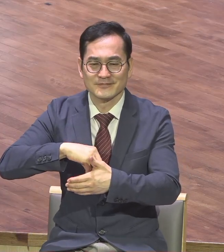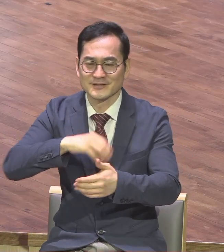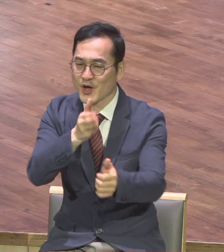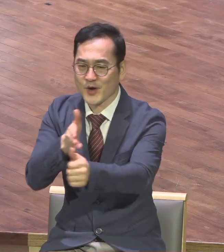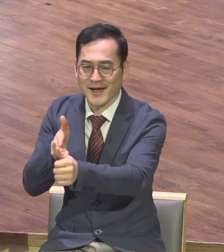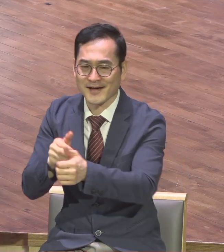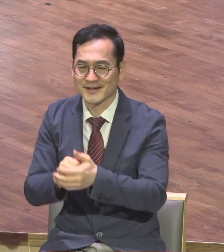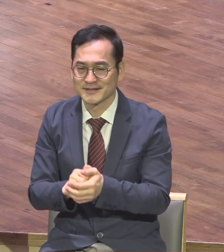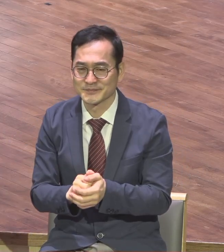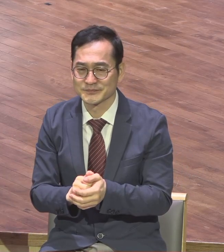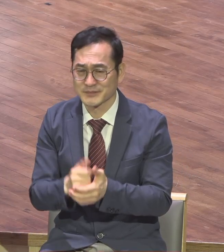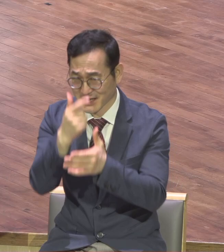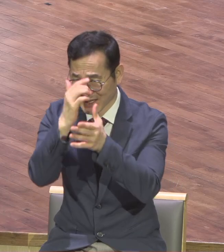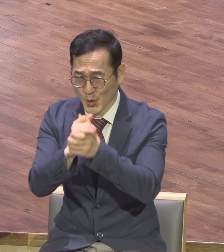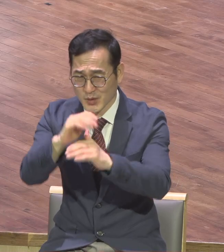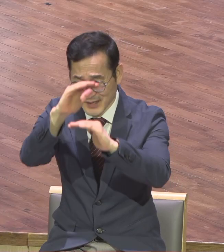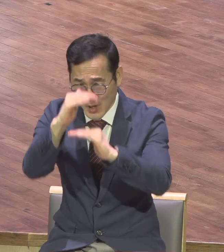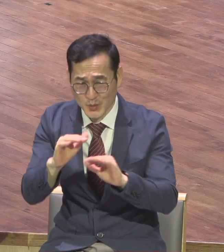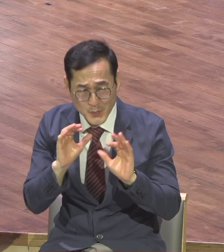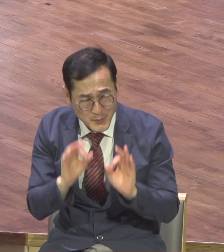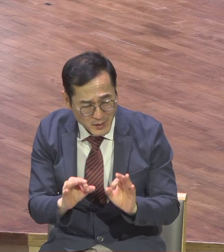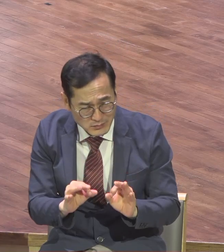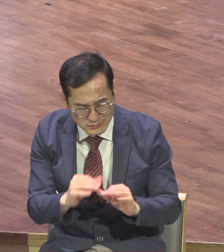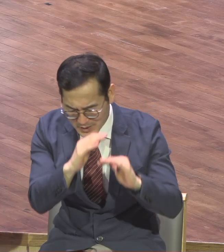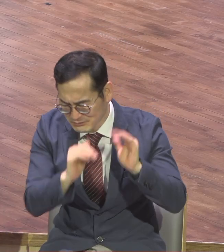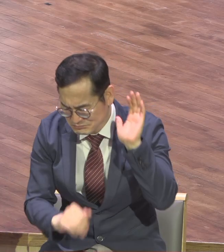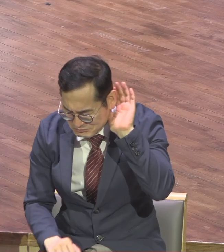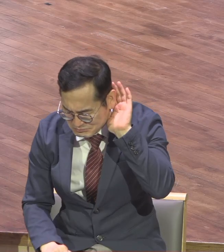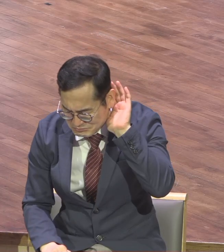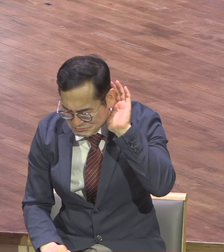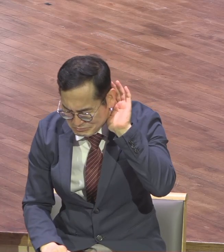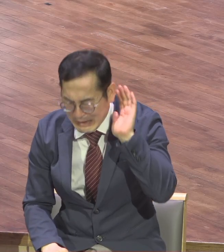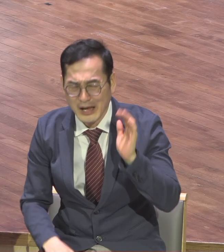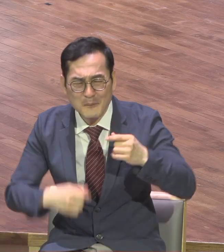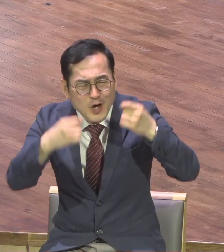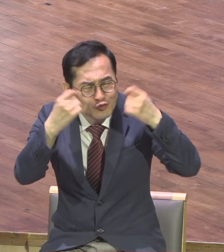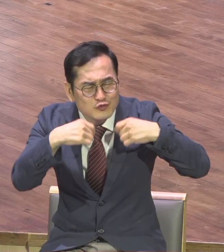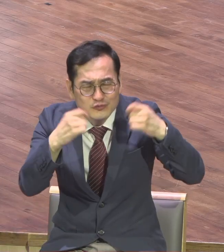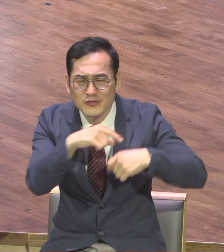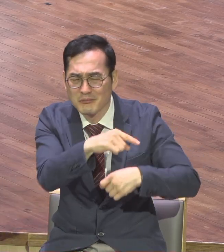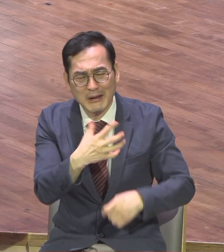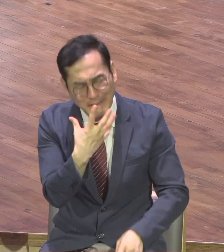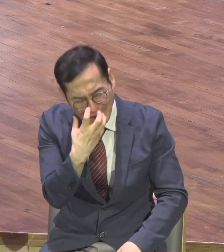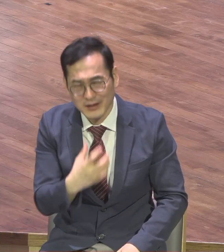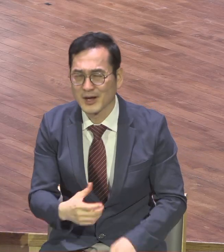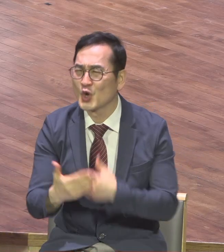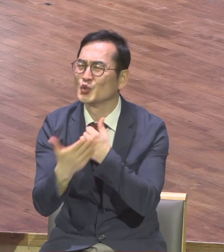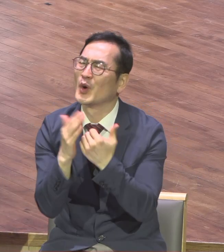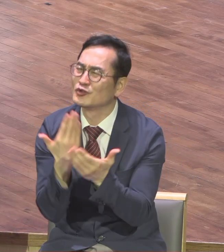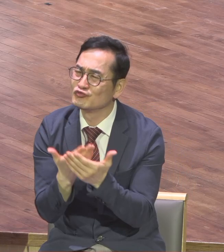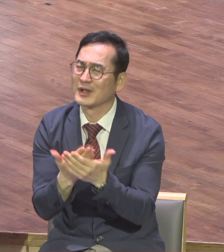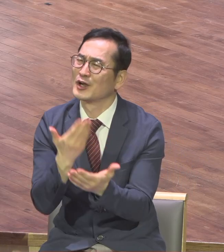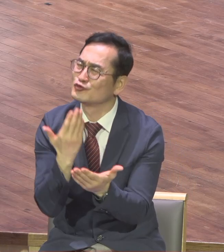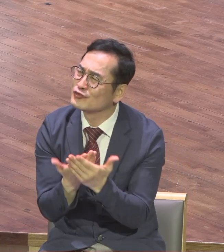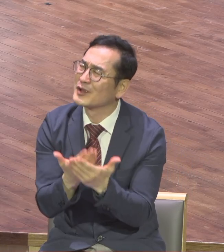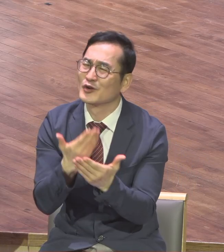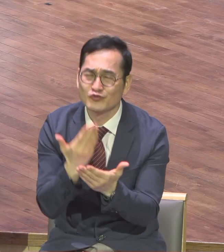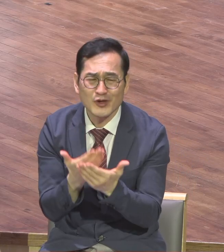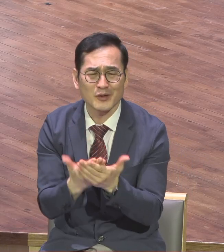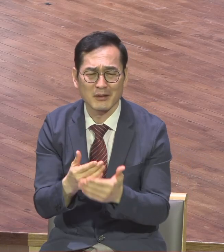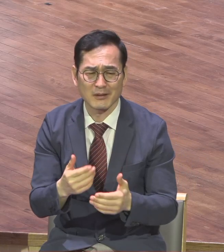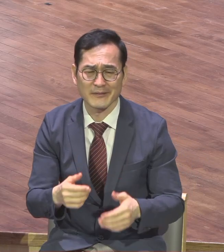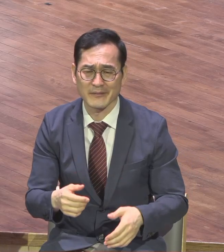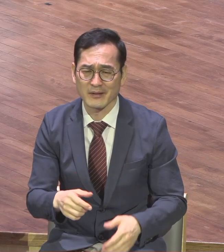기도 내용들이 대부분 다 우울해요. 뭐 주세요, 고쳐주세요, 도와주세요, 해주세요, 해주세요,